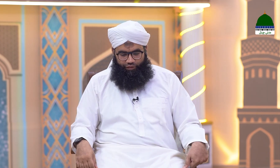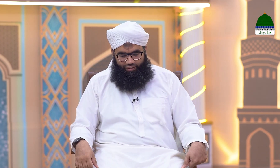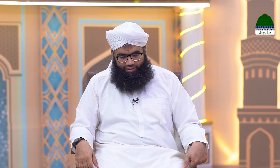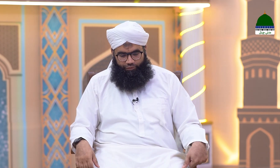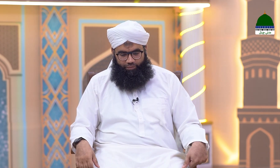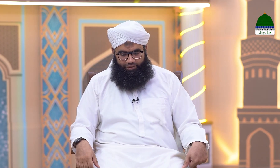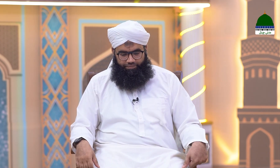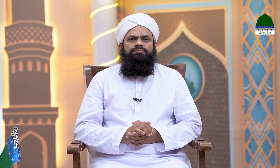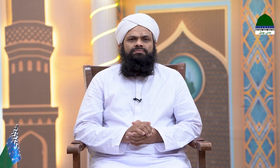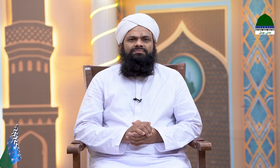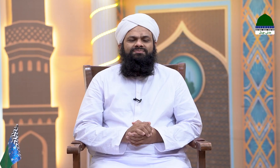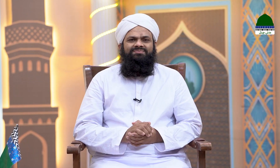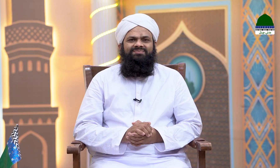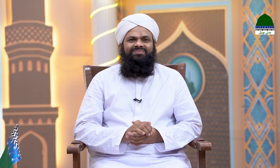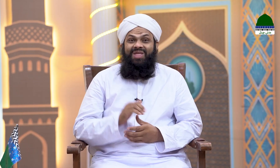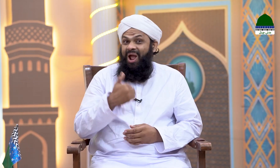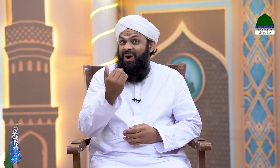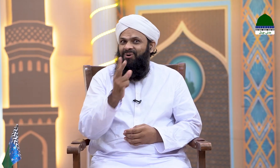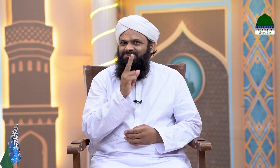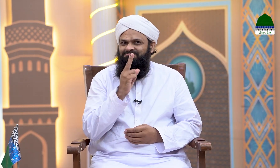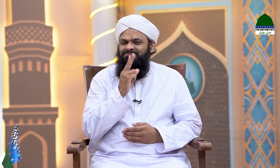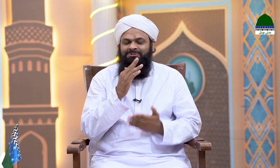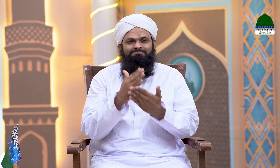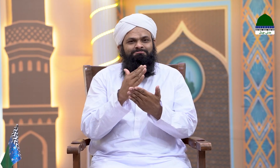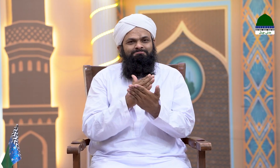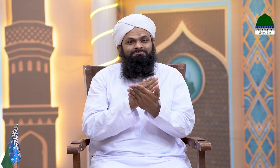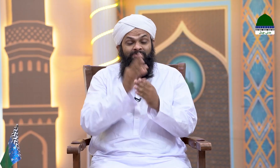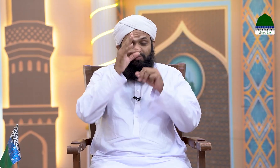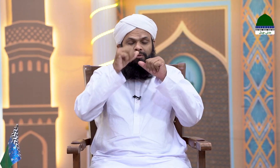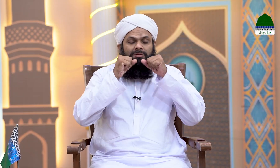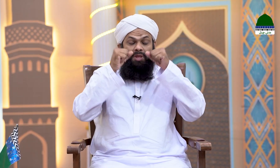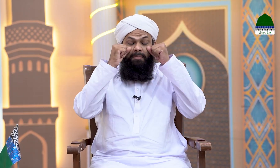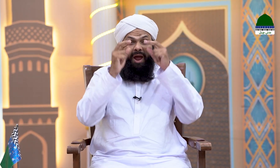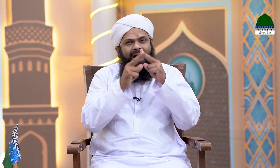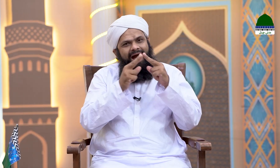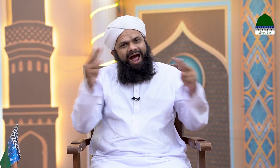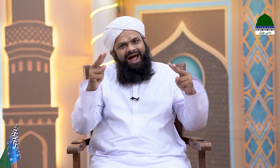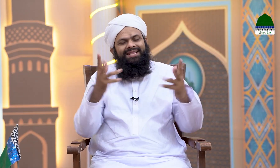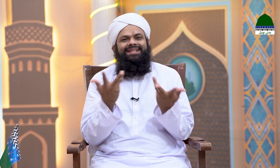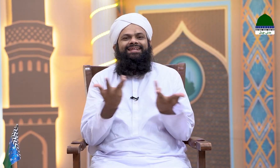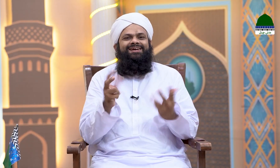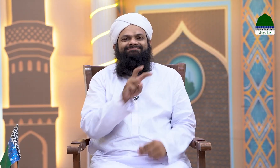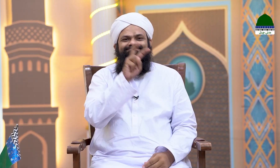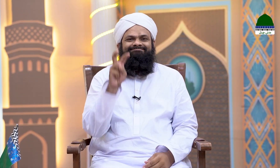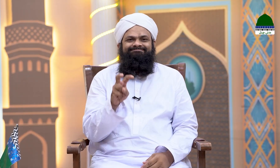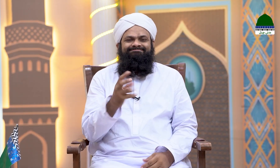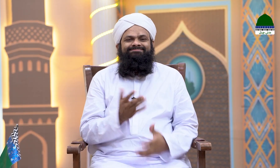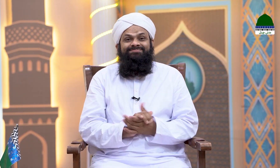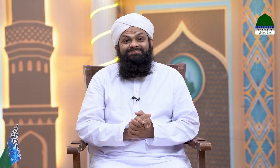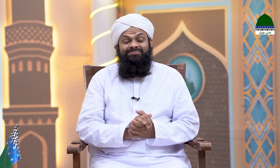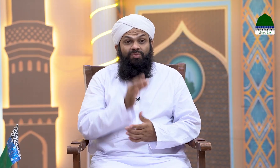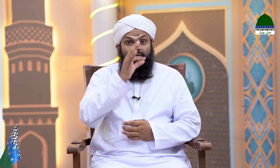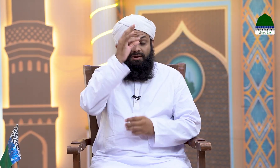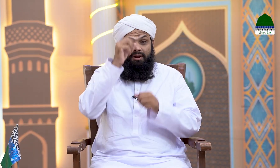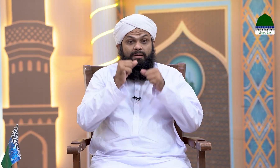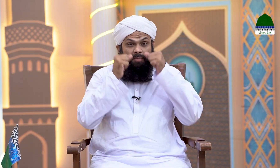کو توفیق نصیب فرمائے۔ ایک اور پیارے آقا صلی اللہ علیہ وآلہ وسلم کی مبارک ادا کا بیان، نبی کریم صلی اللہ علیہ وآلہ